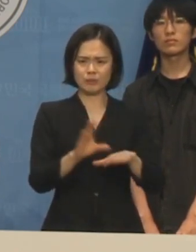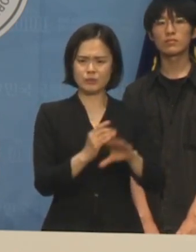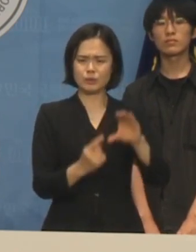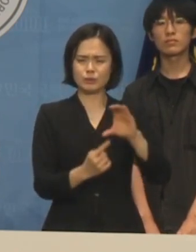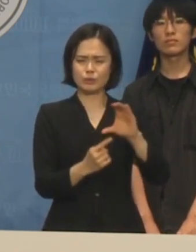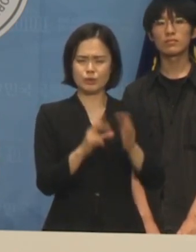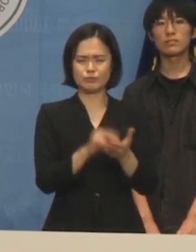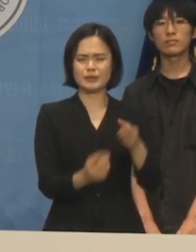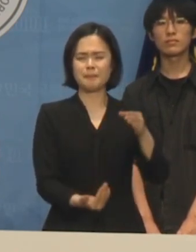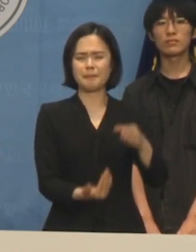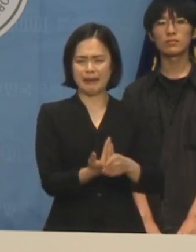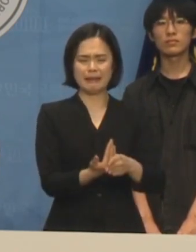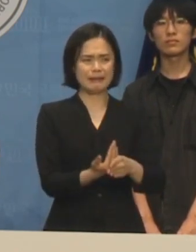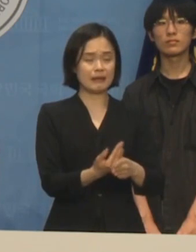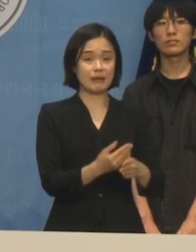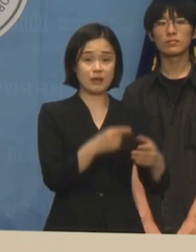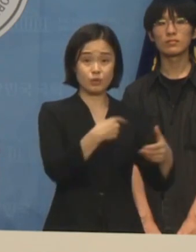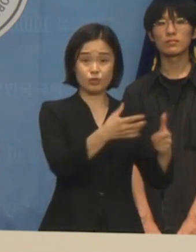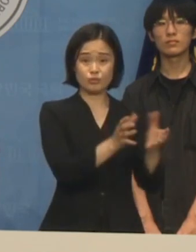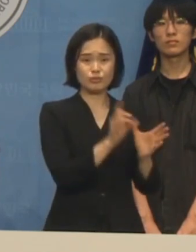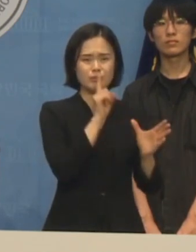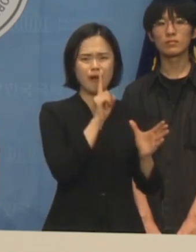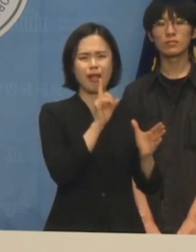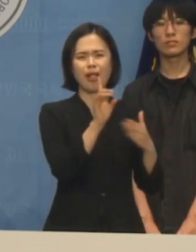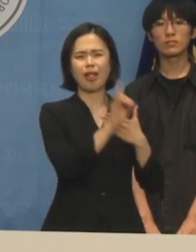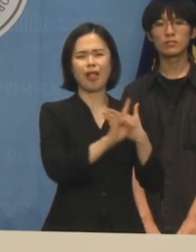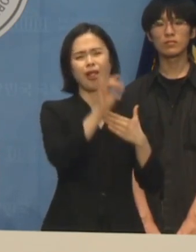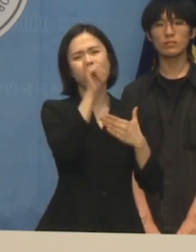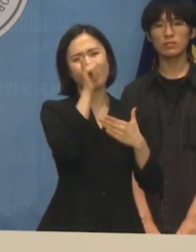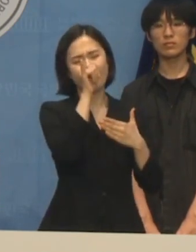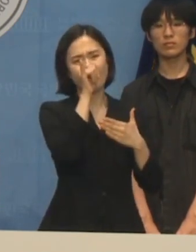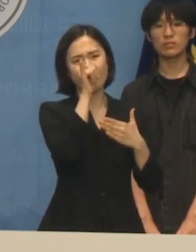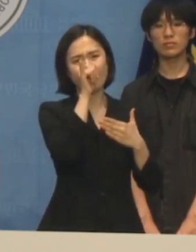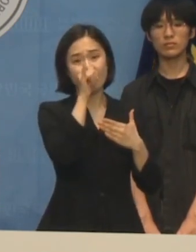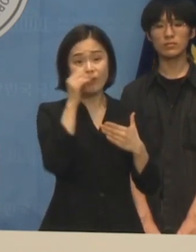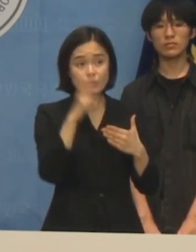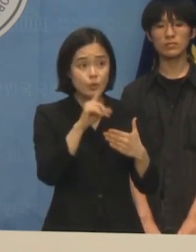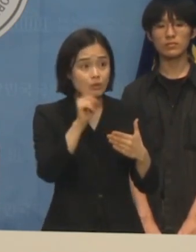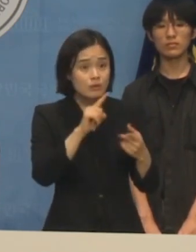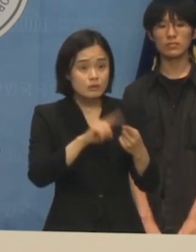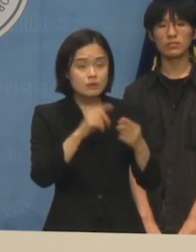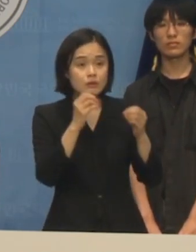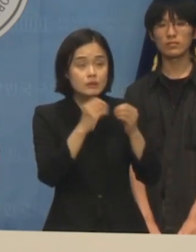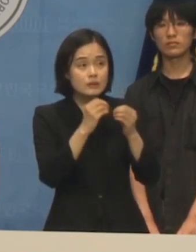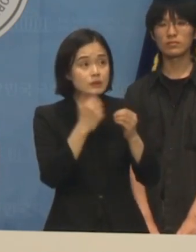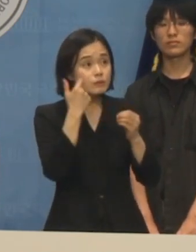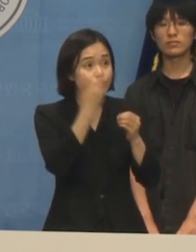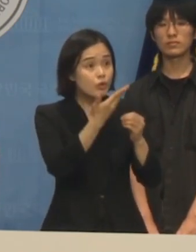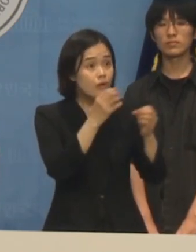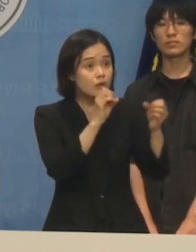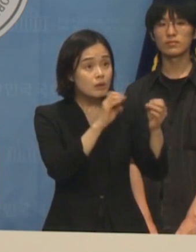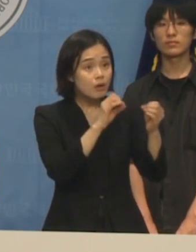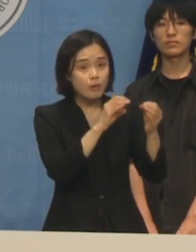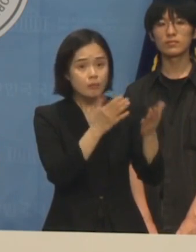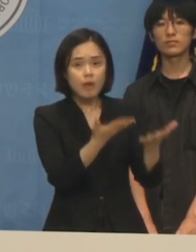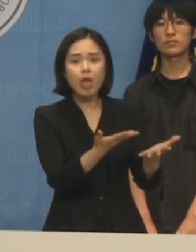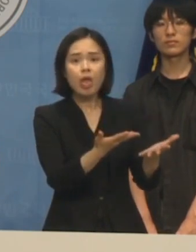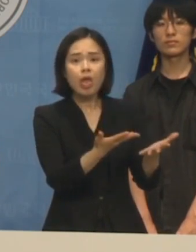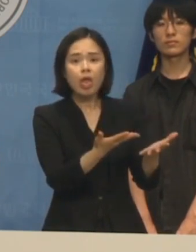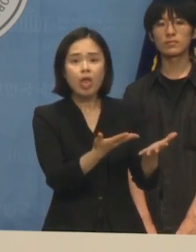또한 교실혁명 선도교사 연수 사이트에는 채팅 상담 기능조차 없었습니다. 대표 문의 번호는